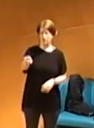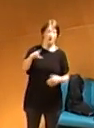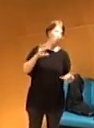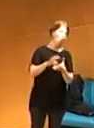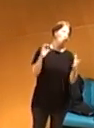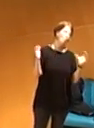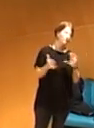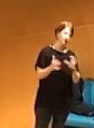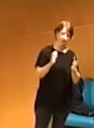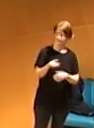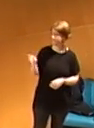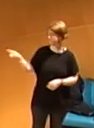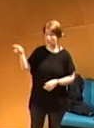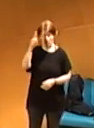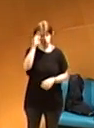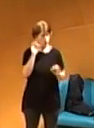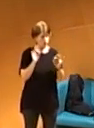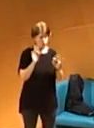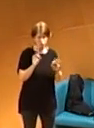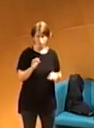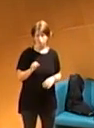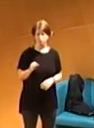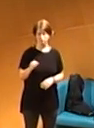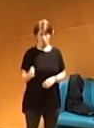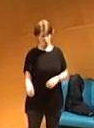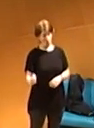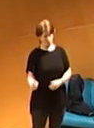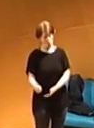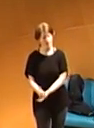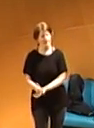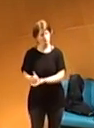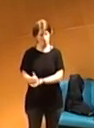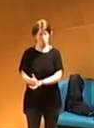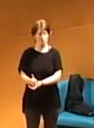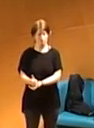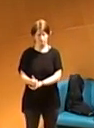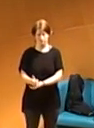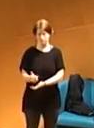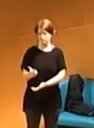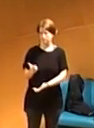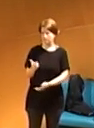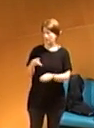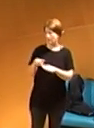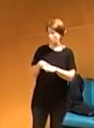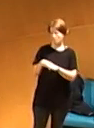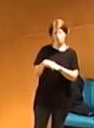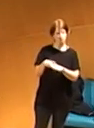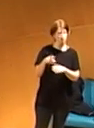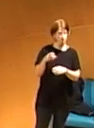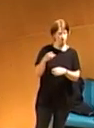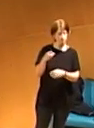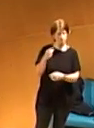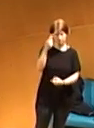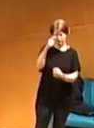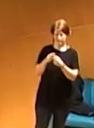compliqué. Les enfants aidants, on commence à en parler, mais d'avoir un nom pour nommer,